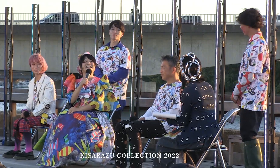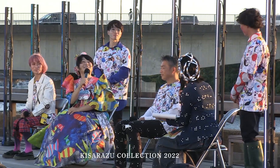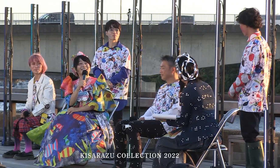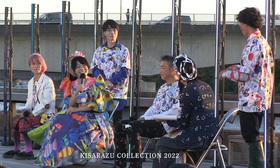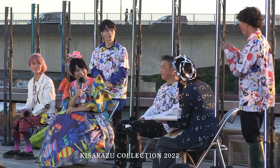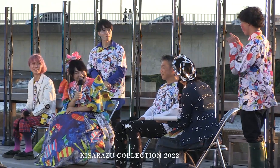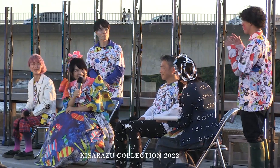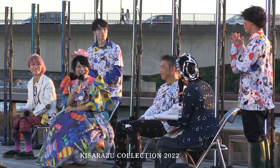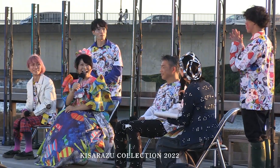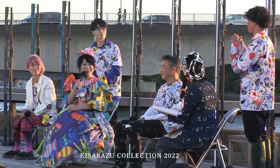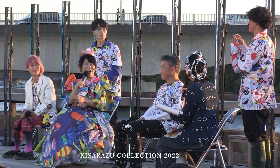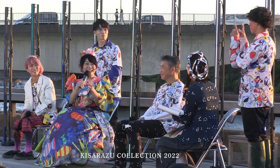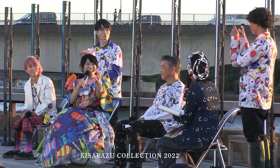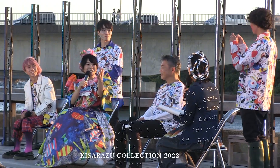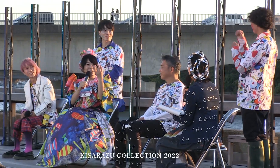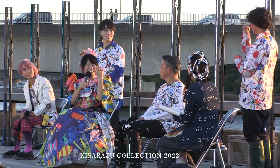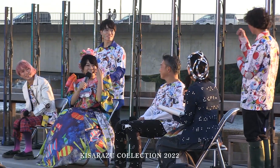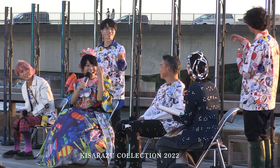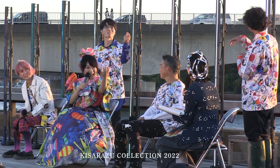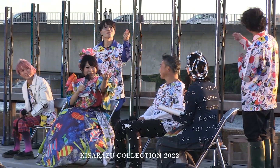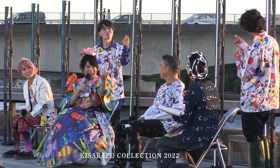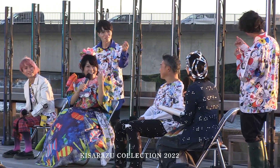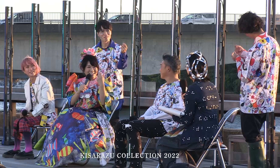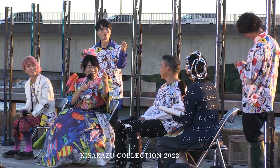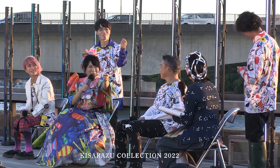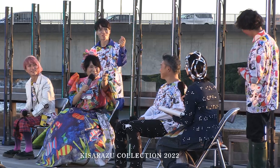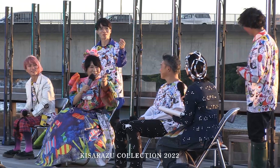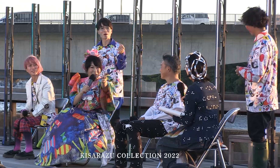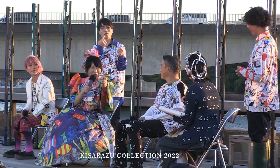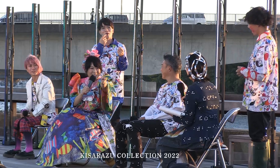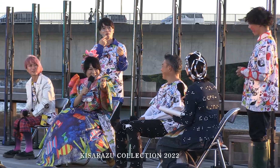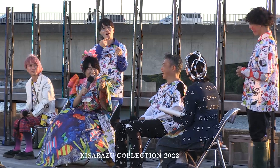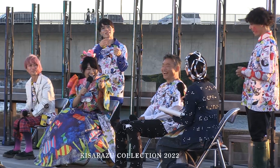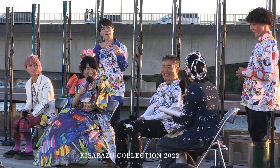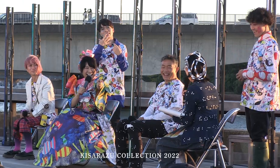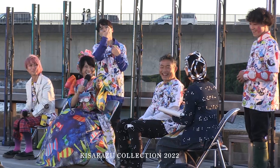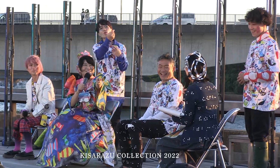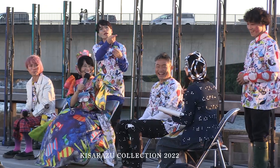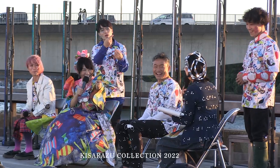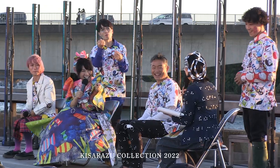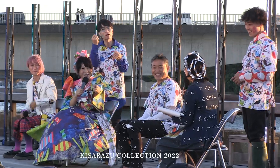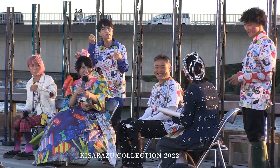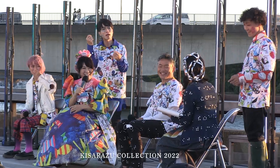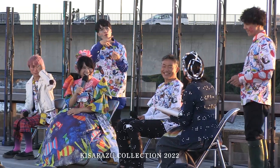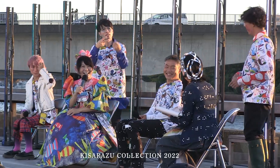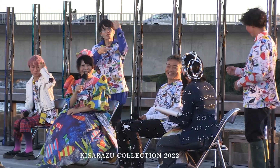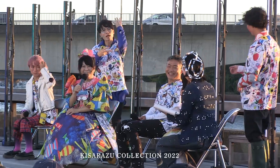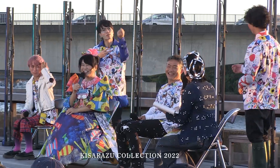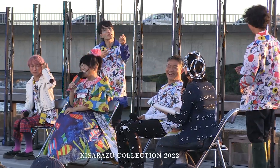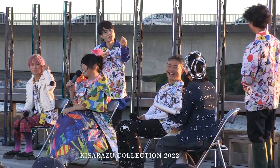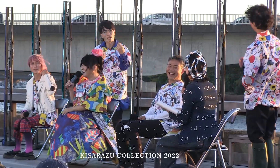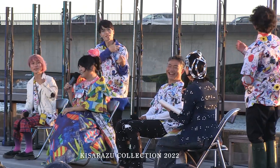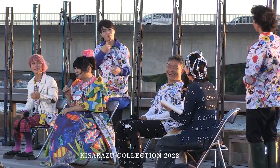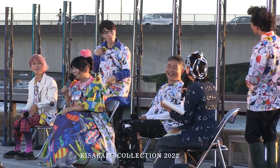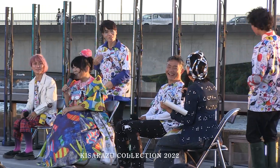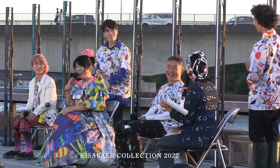ところですよ ね, そうですよね。あの私のまたあの返事すると次の子忘れちゃう。大丈夫ですか。 大丈夫です。 あ、よかった、ありがとうございます。